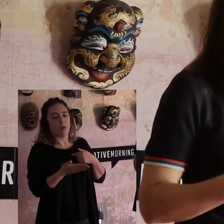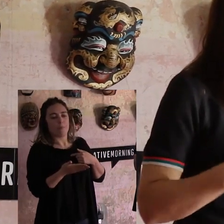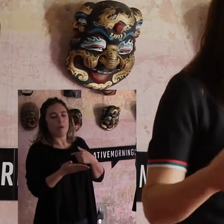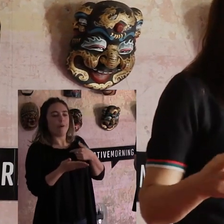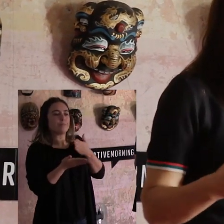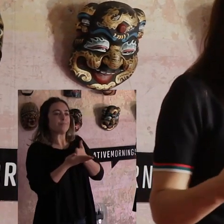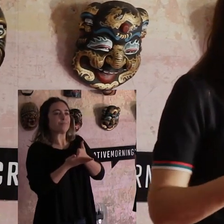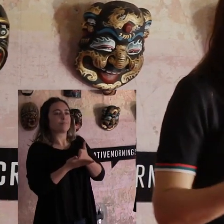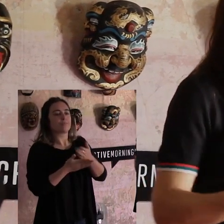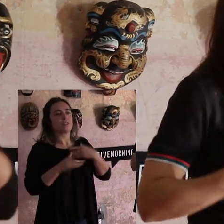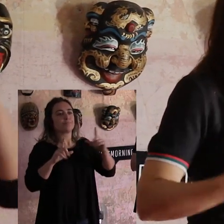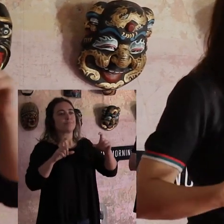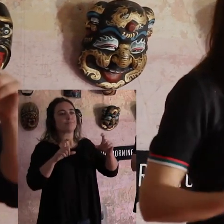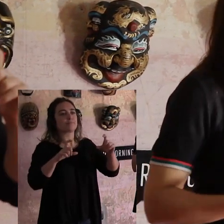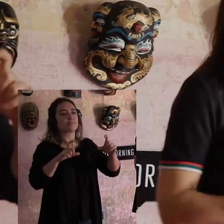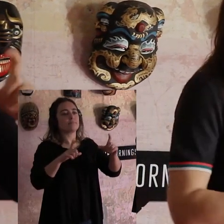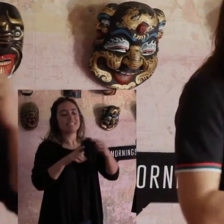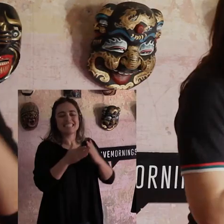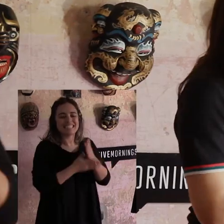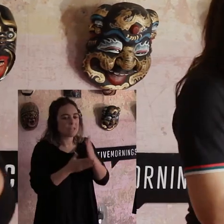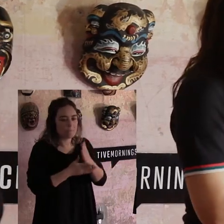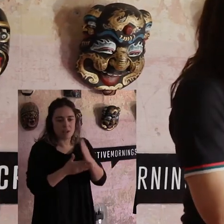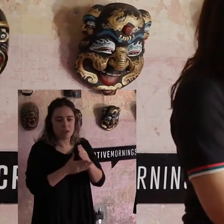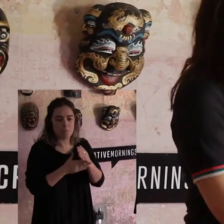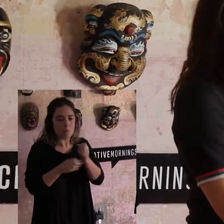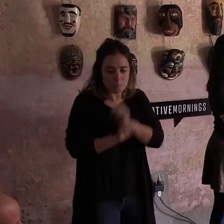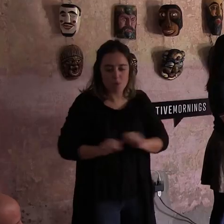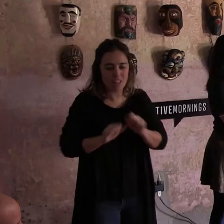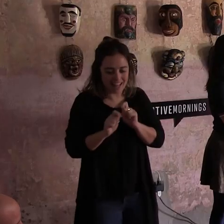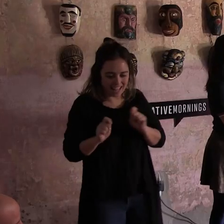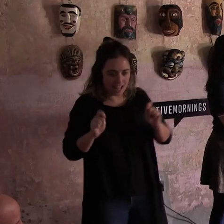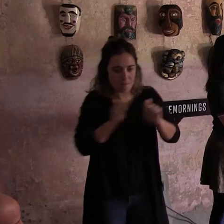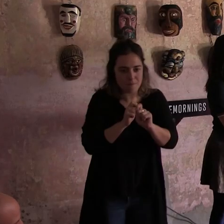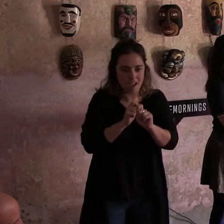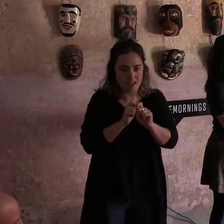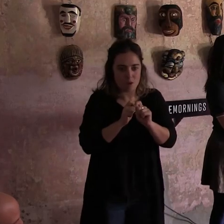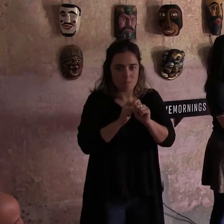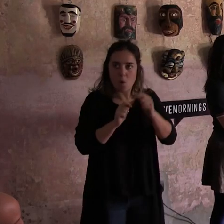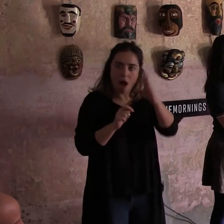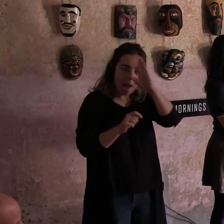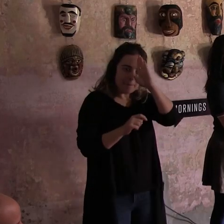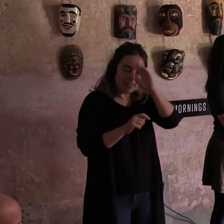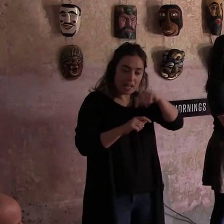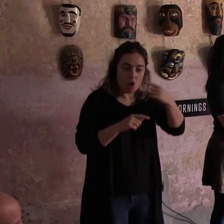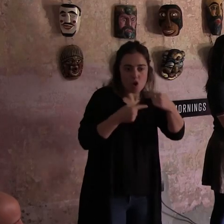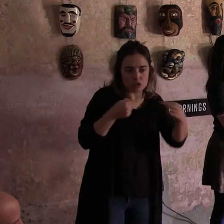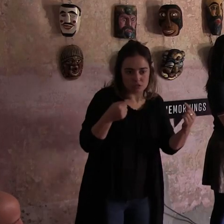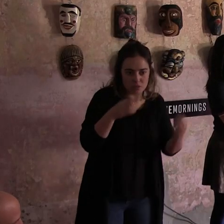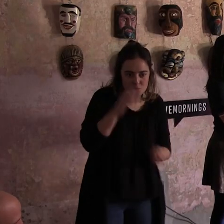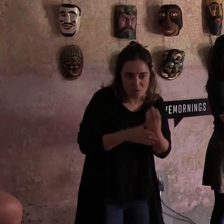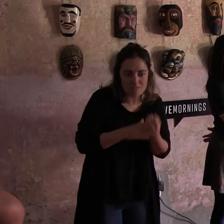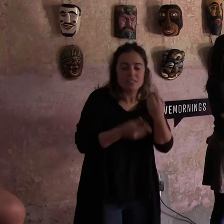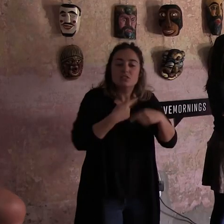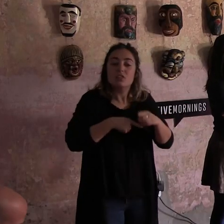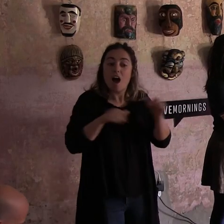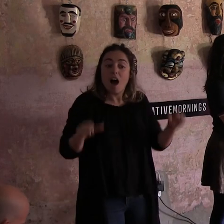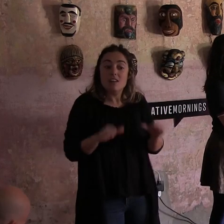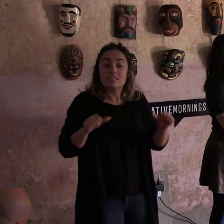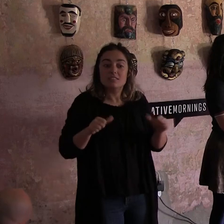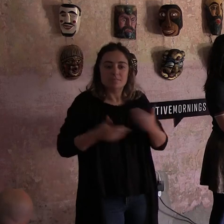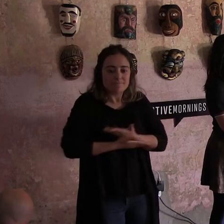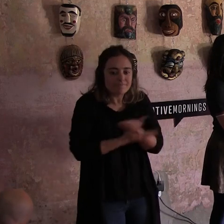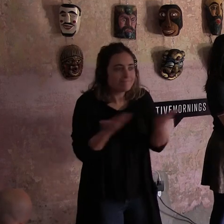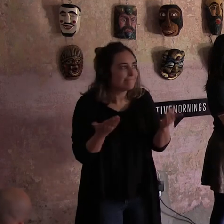fundamental, salirse de la zona de confort, uno aprende una cantidad. Y bueno, hicimos este espectáculo que fue realmente